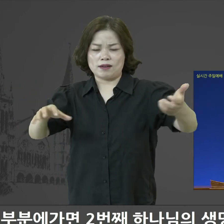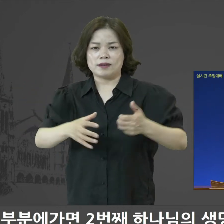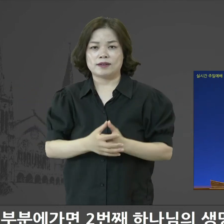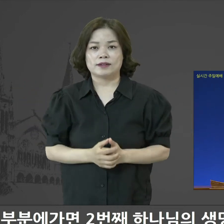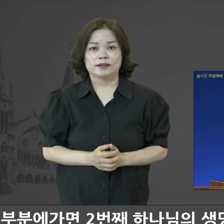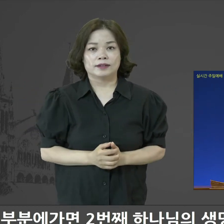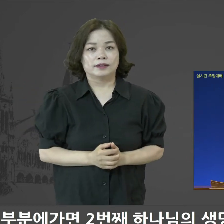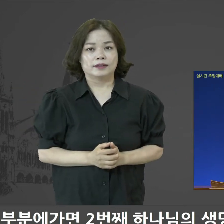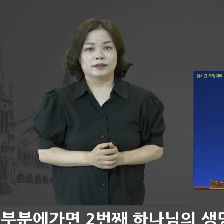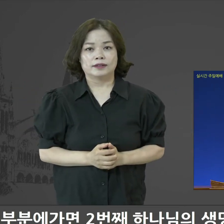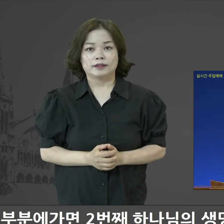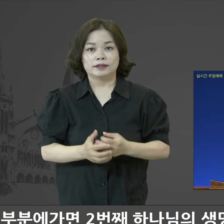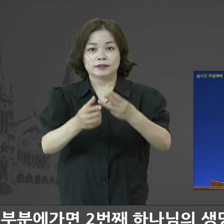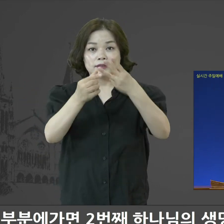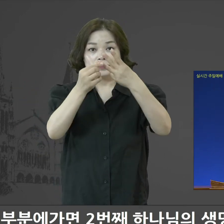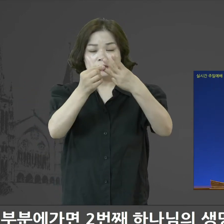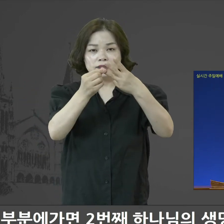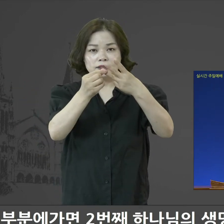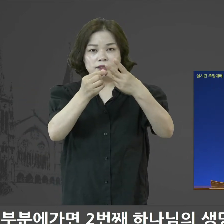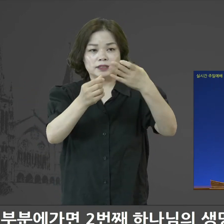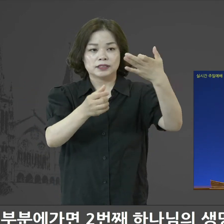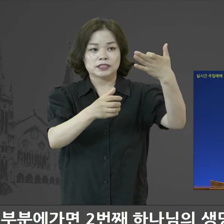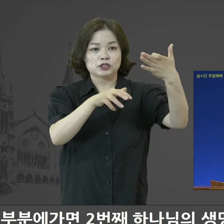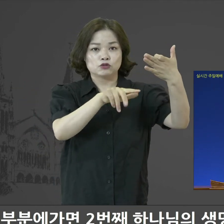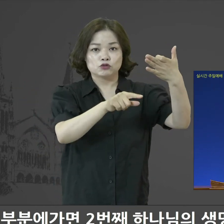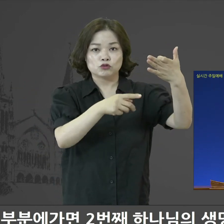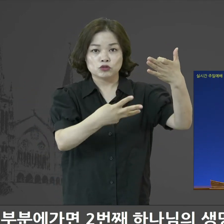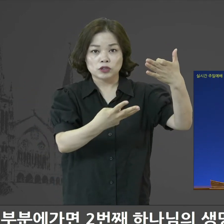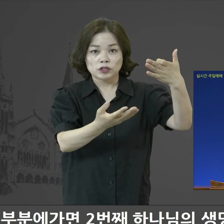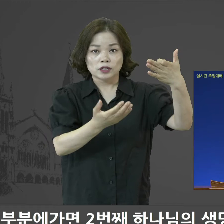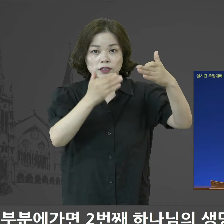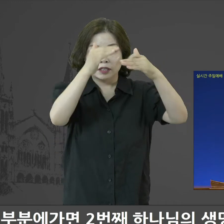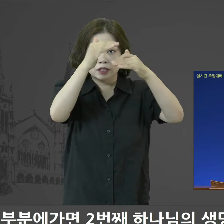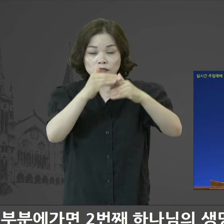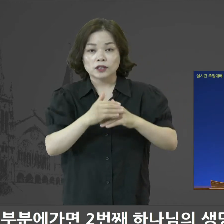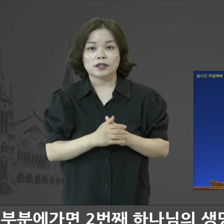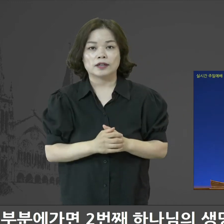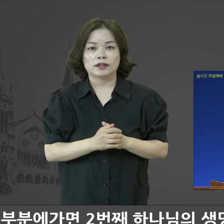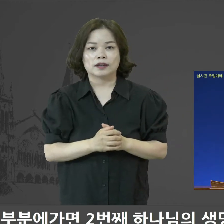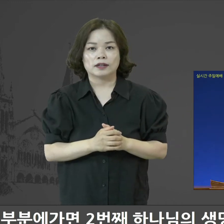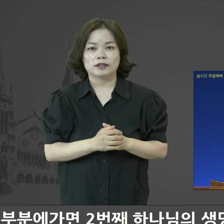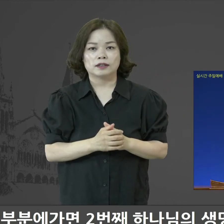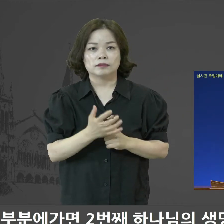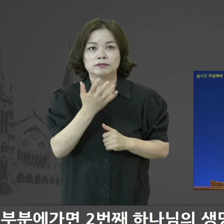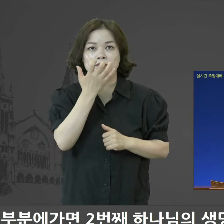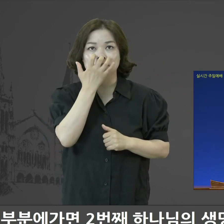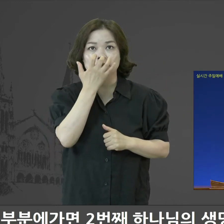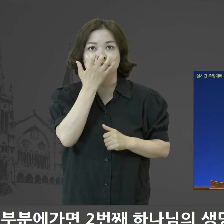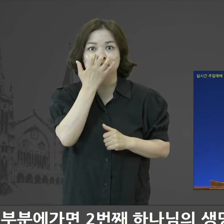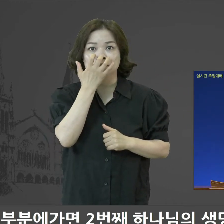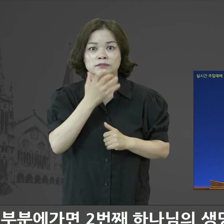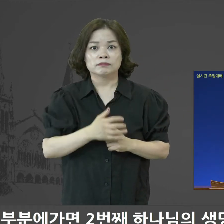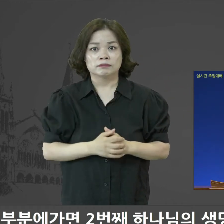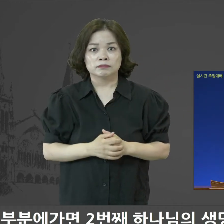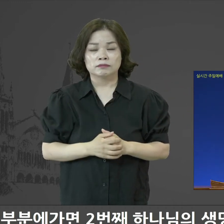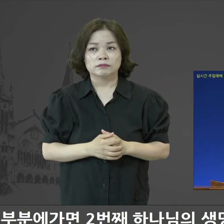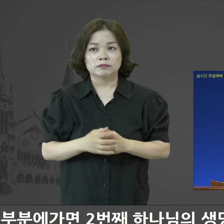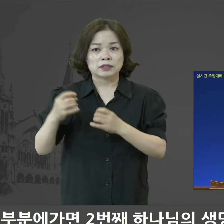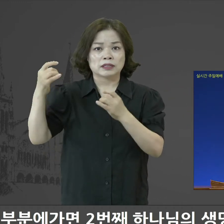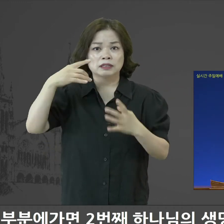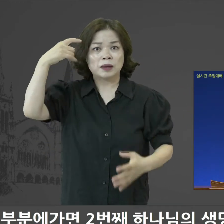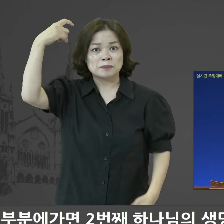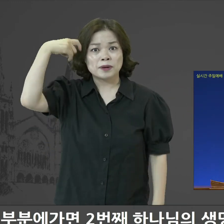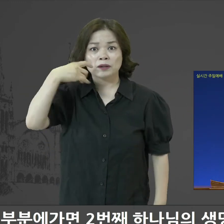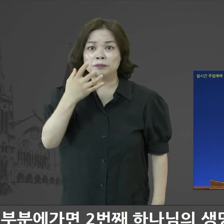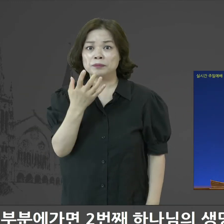겁니다. 세 번째 단계는 19절 앞부분에 나오는데, 감각이 없는 자가 되는